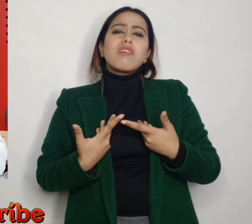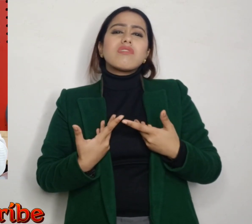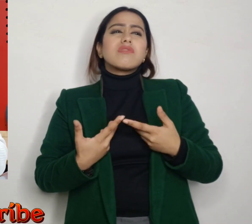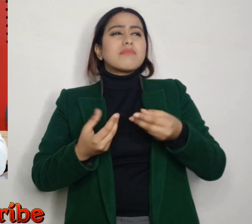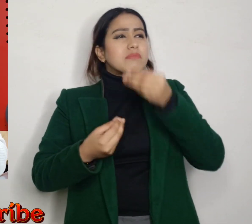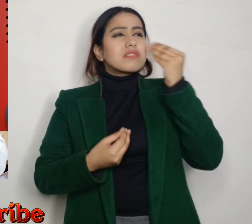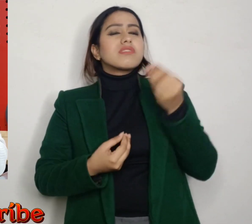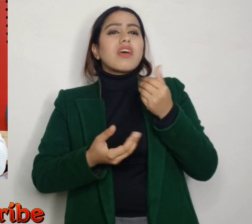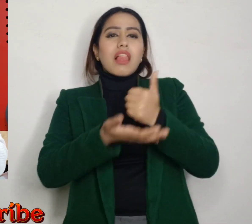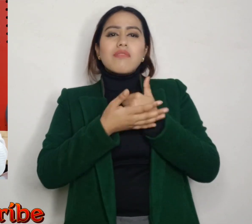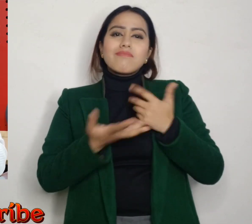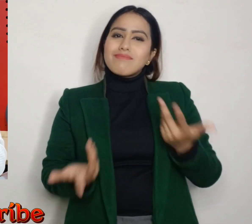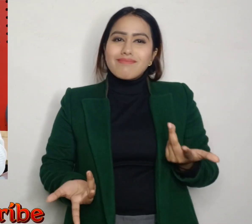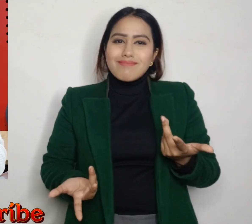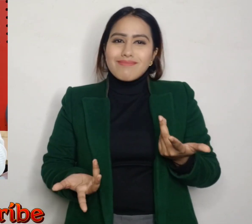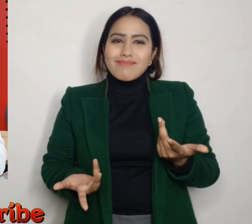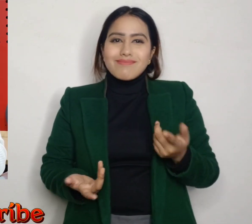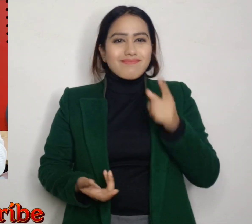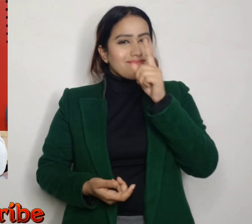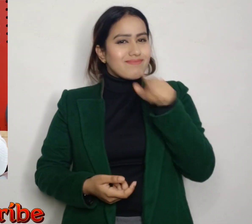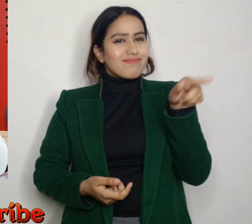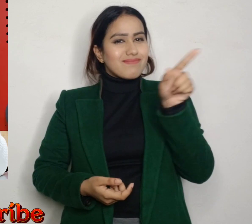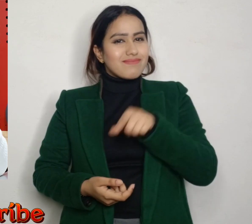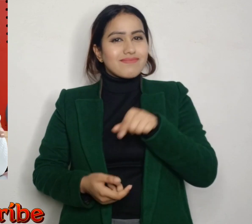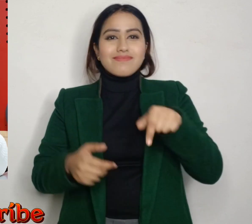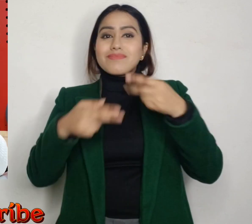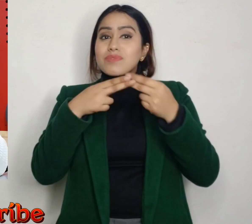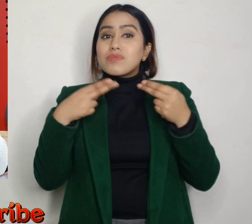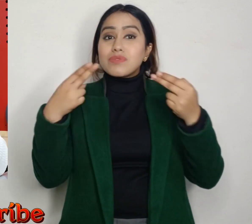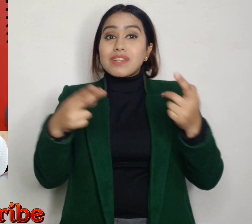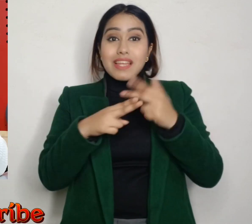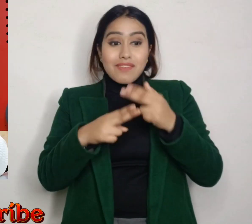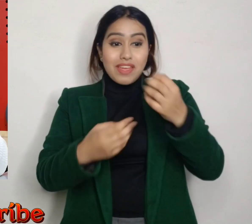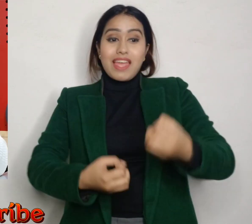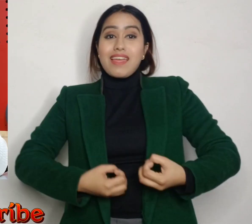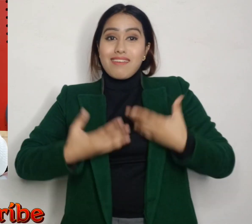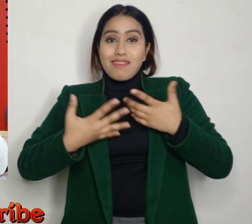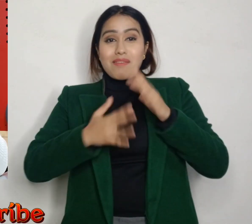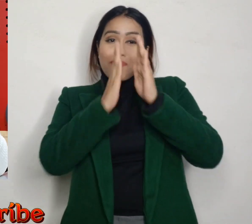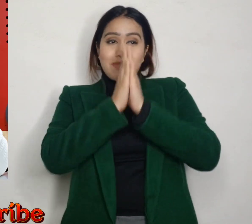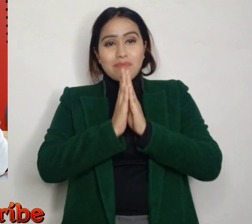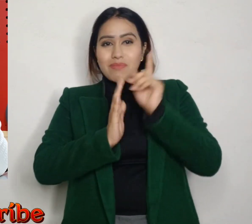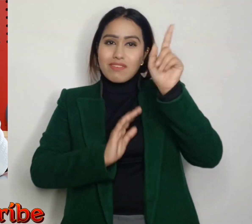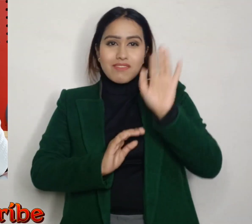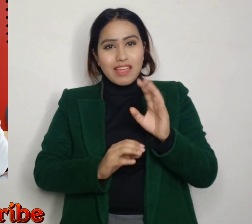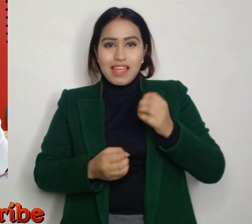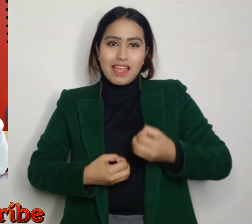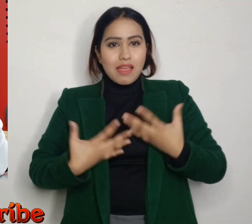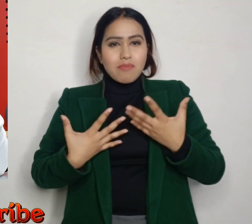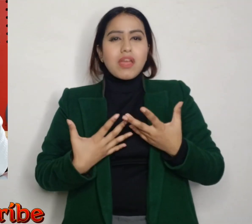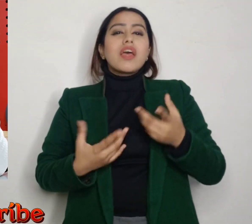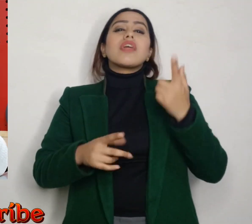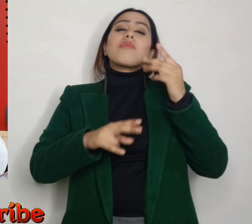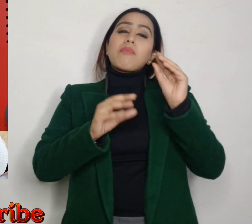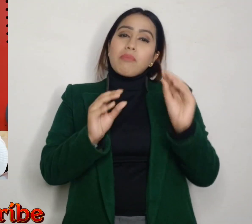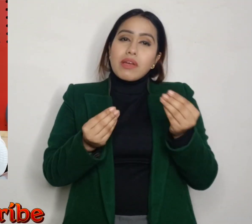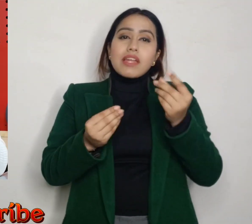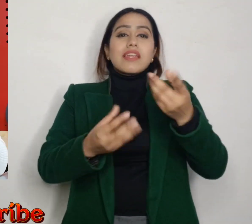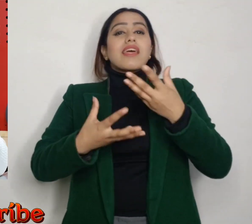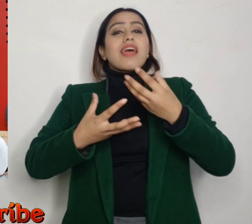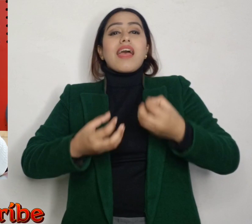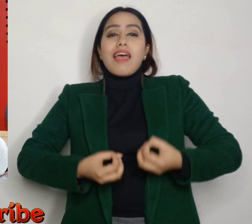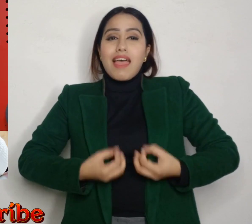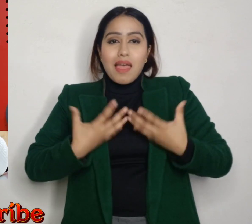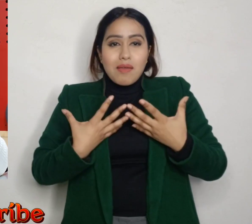कहते हैं अब आप ही हो, बचा लो। बहुत छोटी सी कहानी जो ये समझाती है कि अगर आप सुख में भी उनका नाम लेते